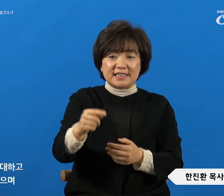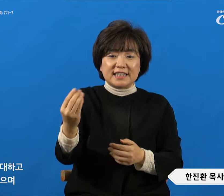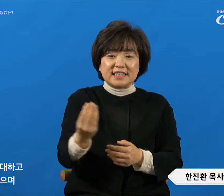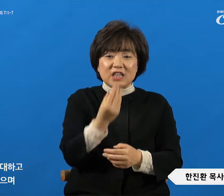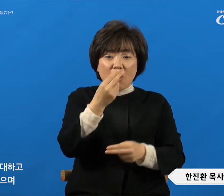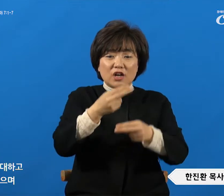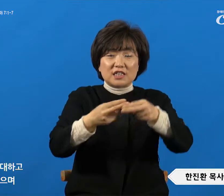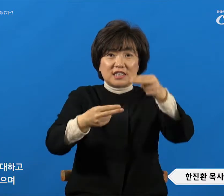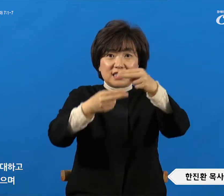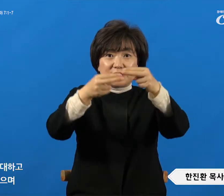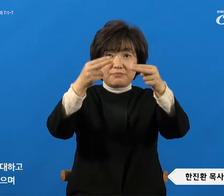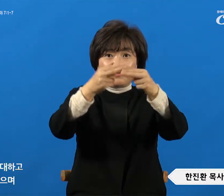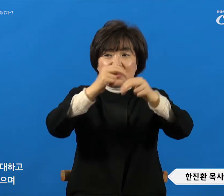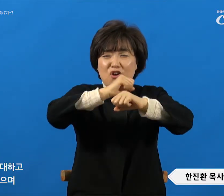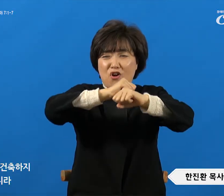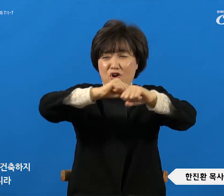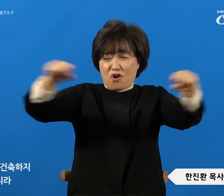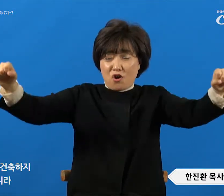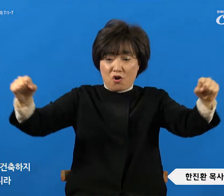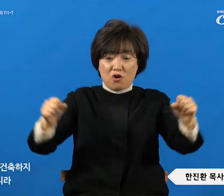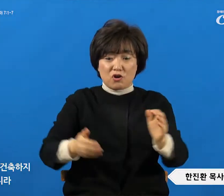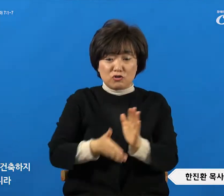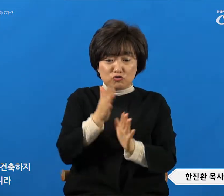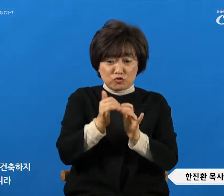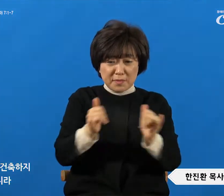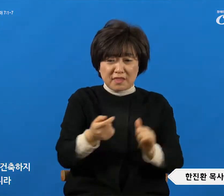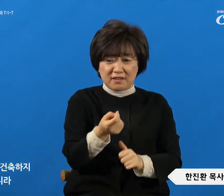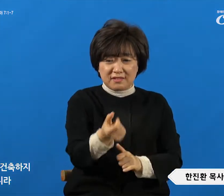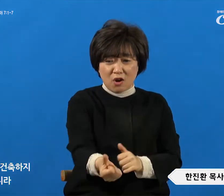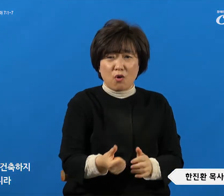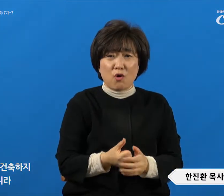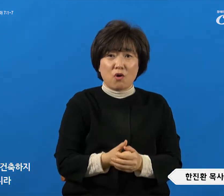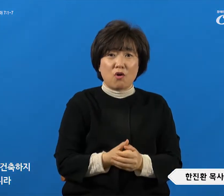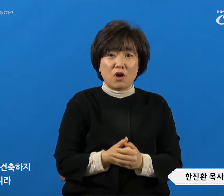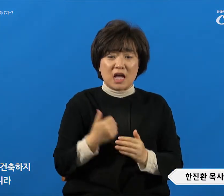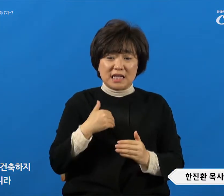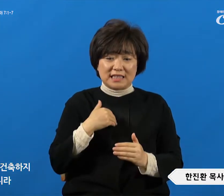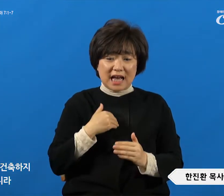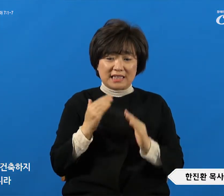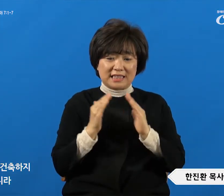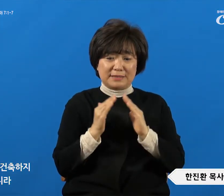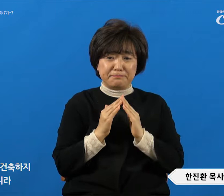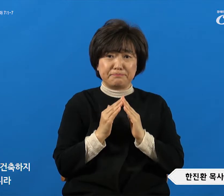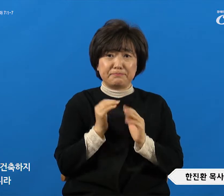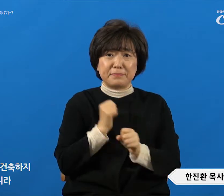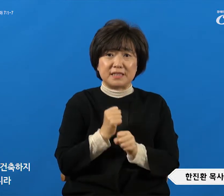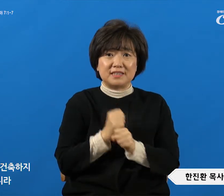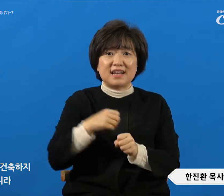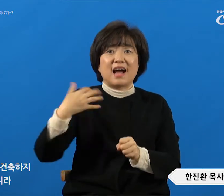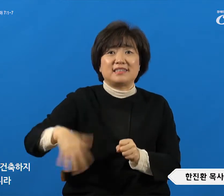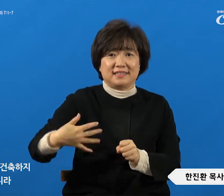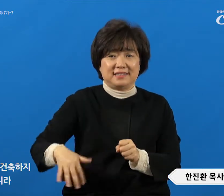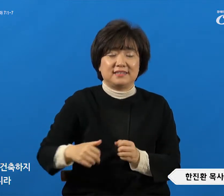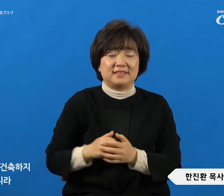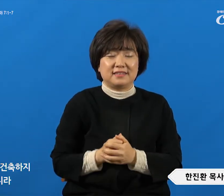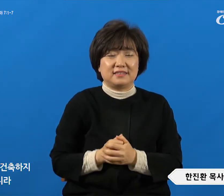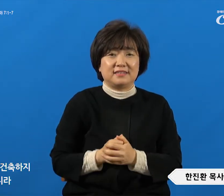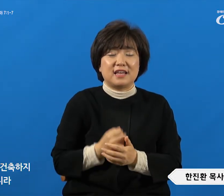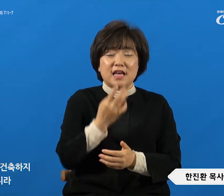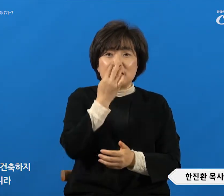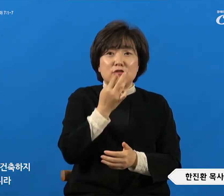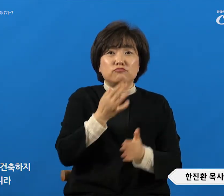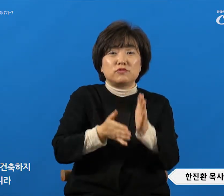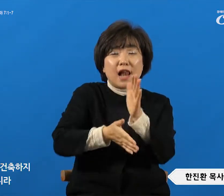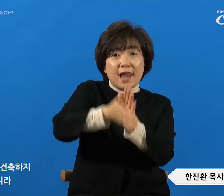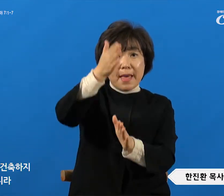성읍은 광대하고 그 주민은 적으며 가옥은 미처 건축하지 못하였음이니라.